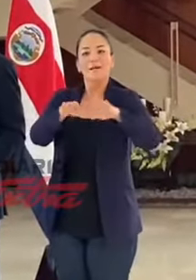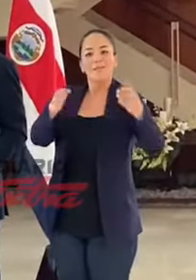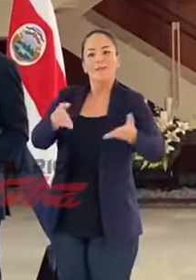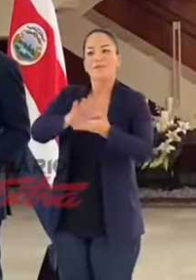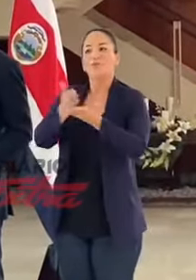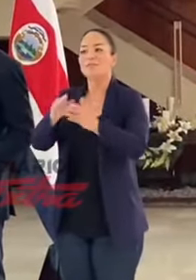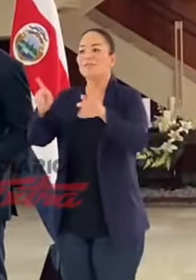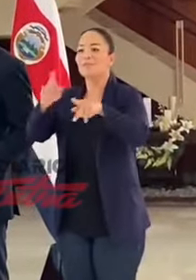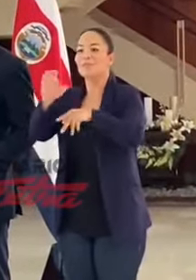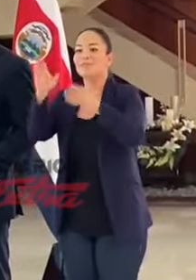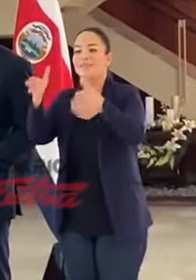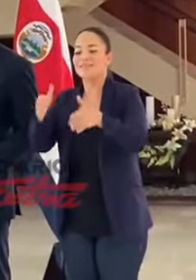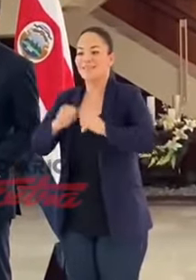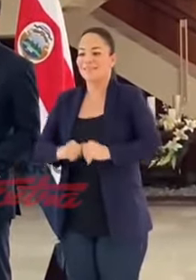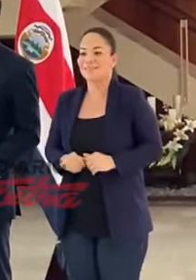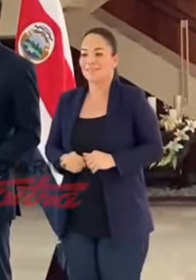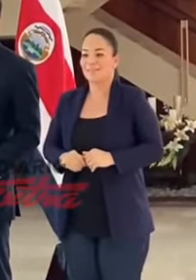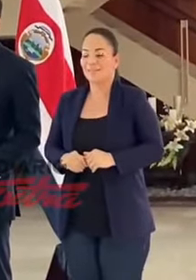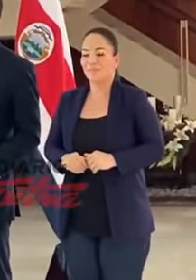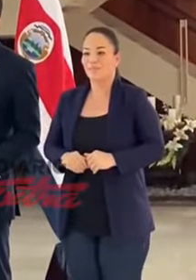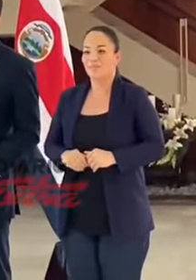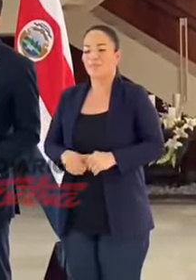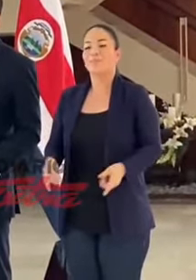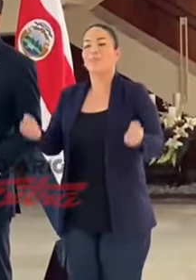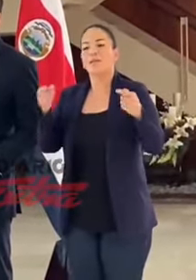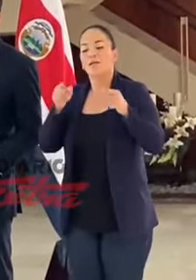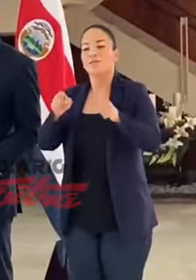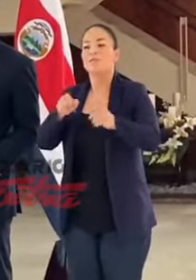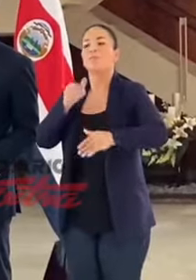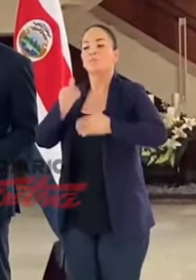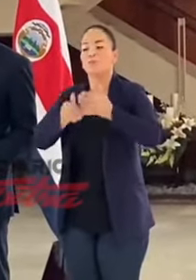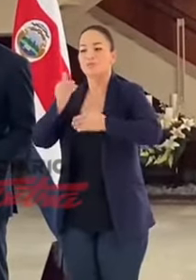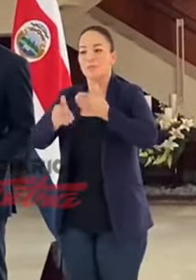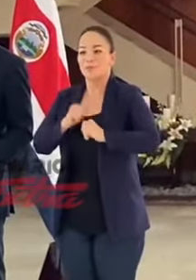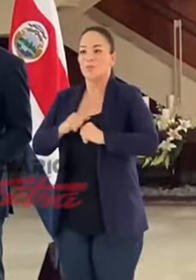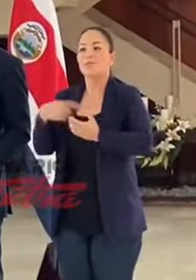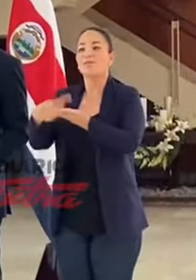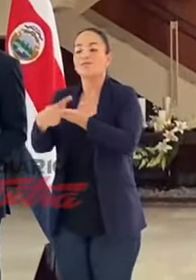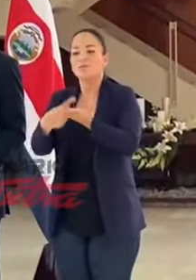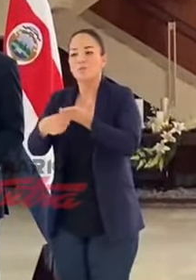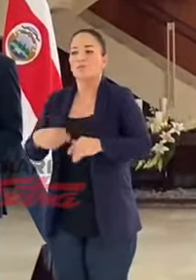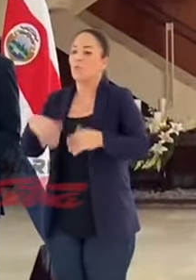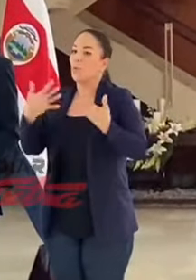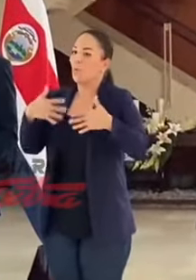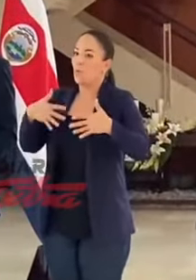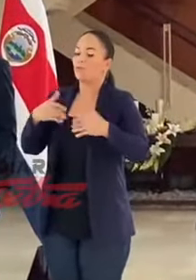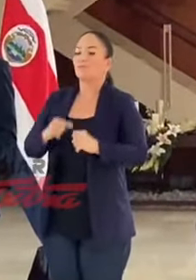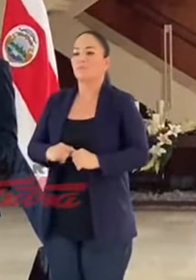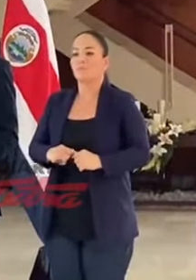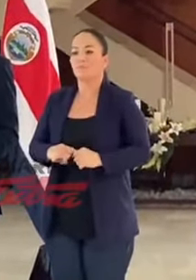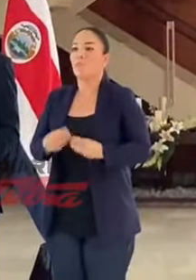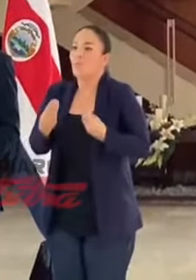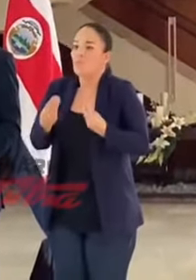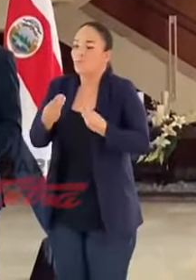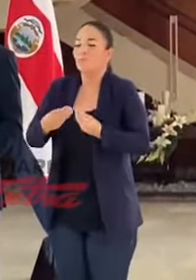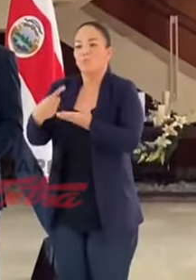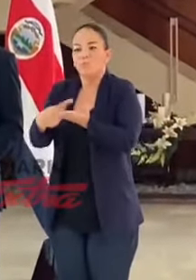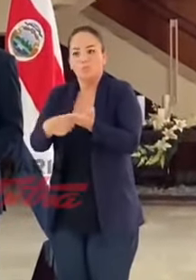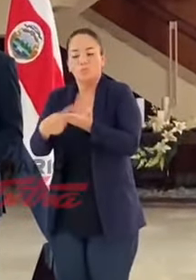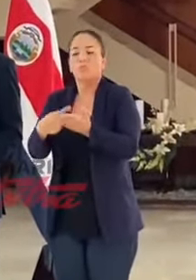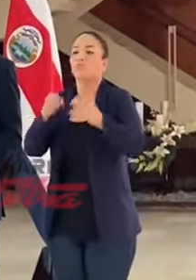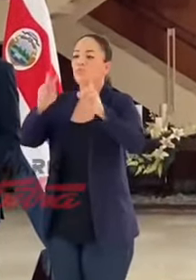de los costarricenses. Ese proceso de discusión arduo, porque es obvio que este